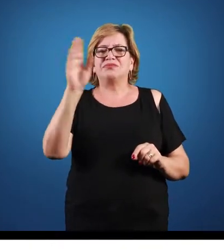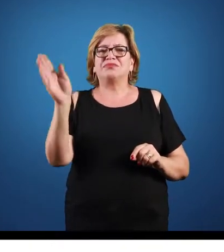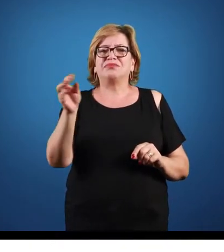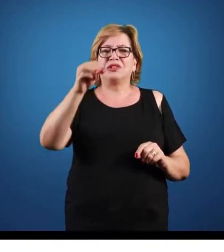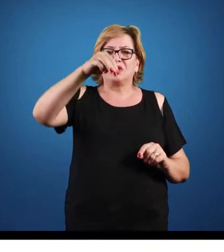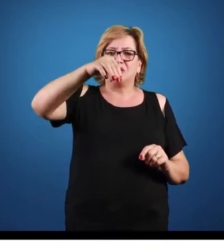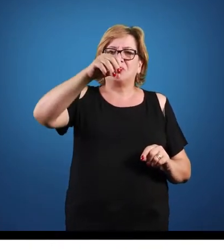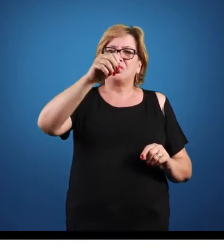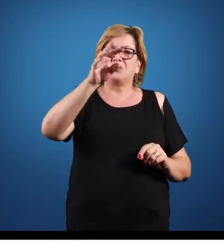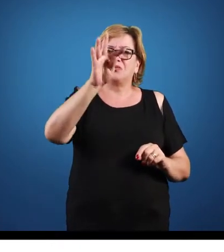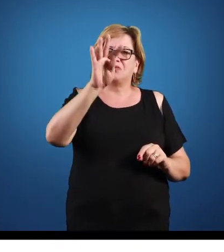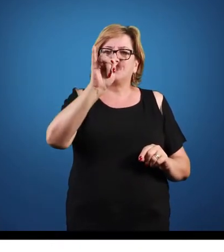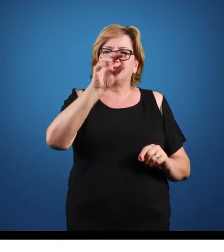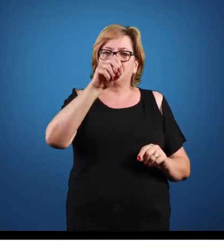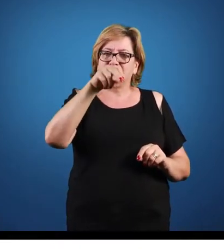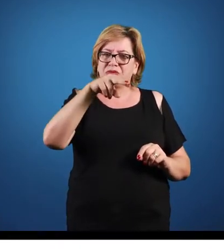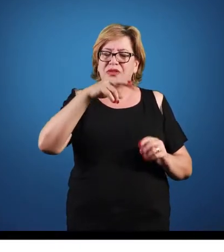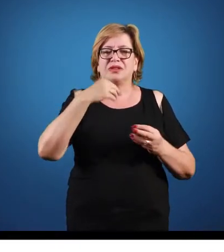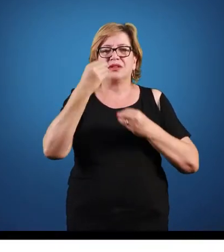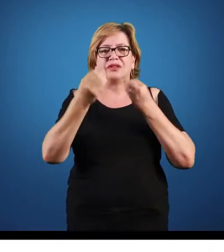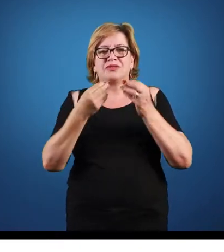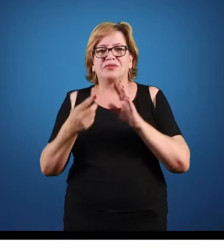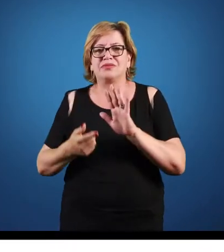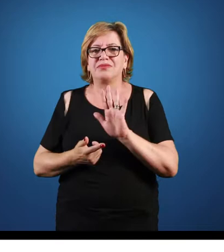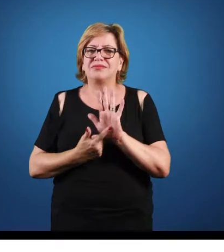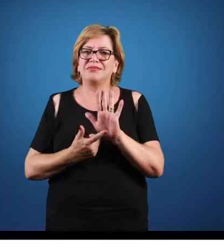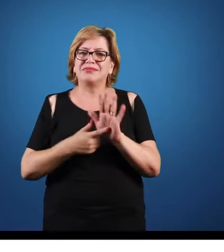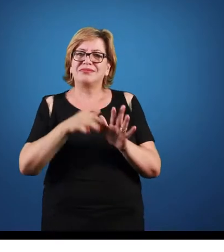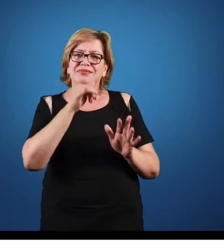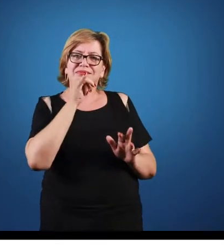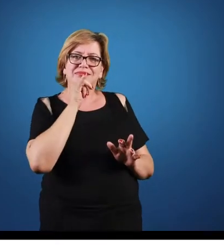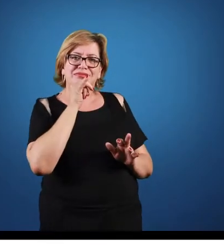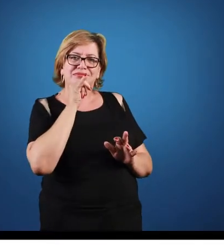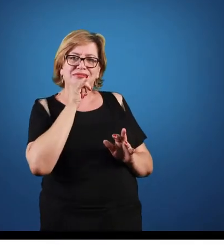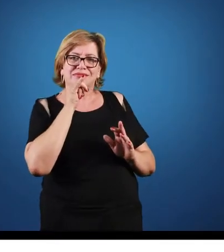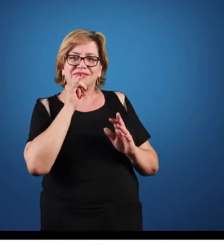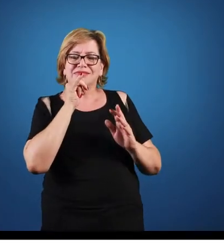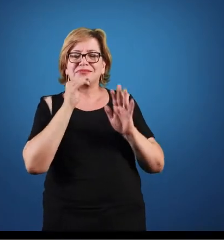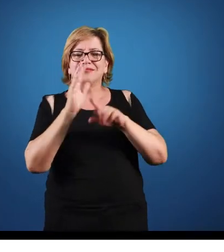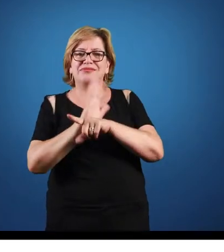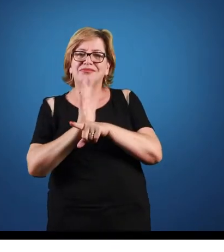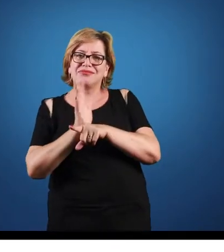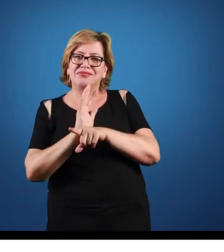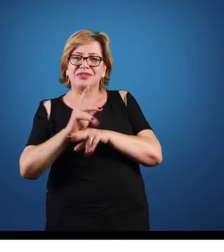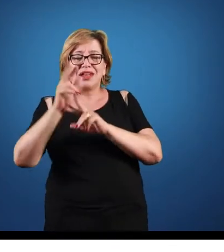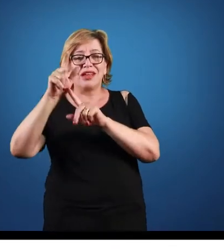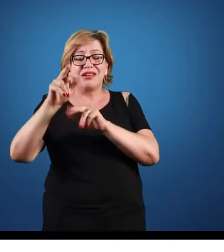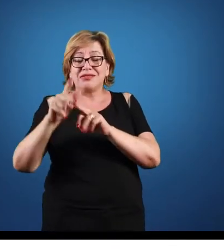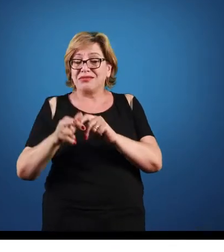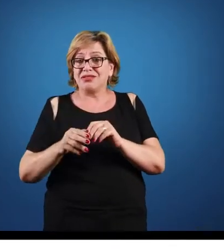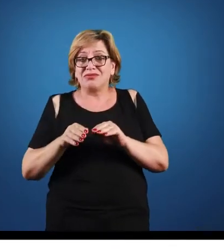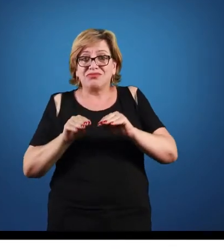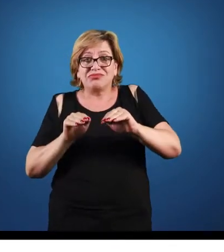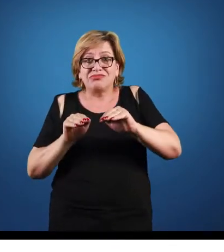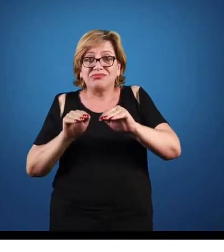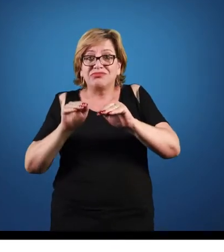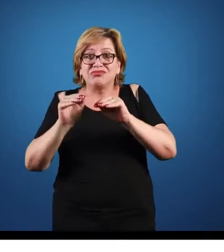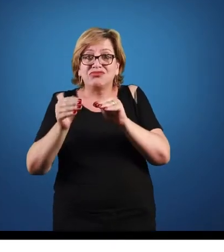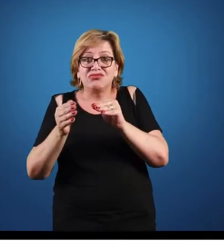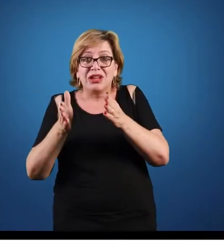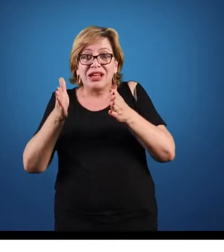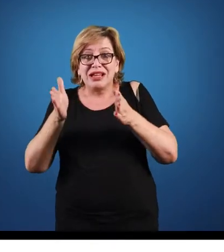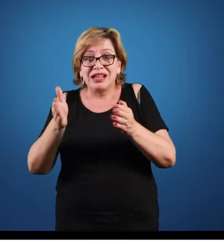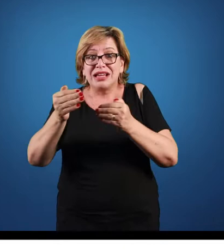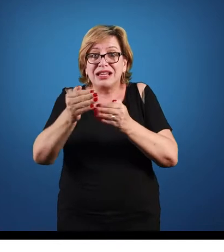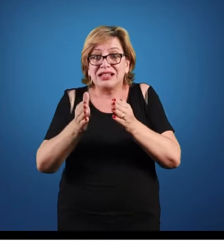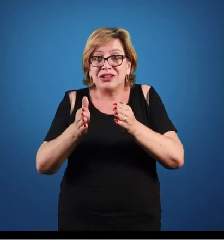exemplo que o esperado ora com o caixão um saia de dentro do barco é o mesmo esquema do celular só que ele se coloca no